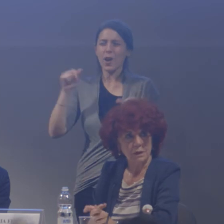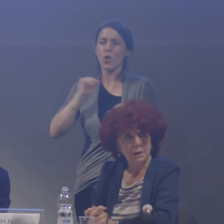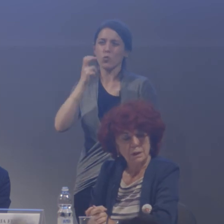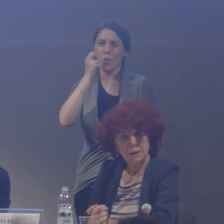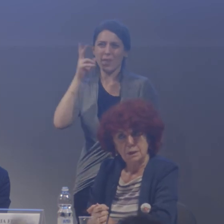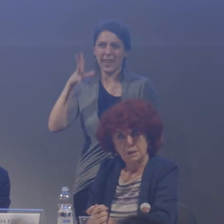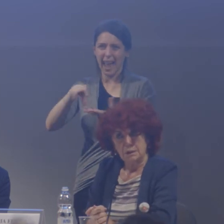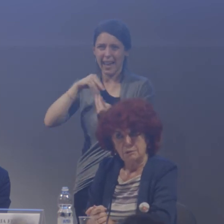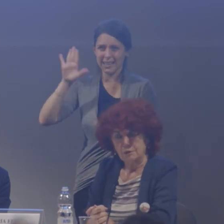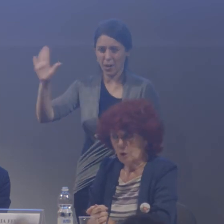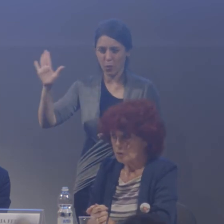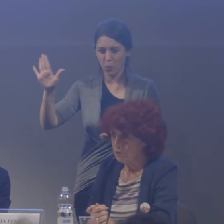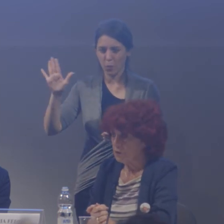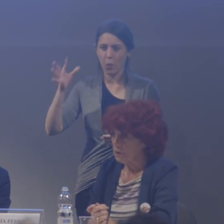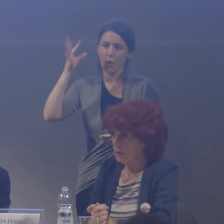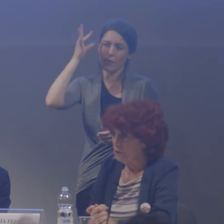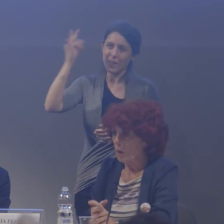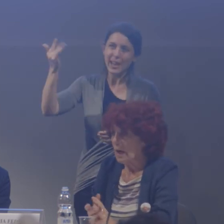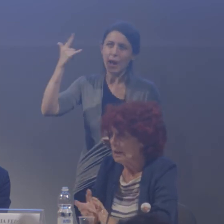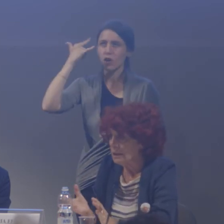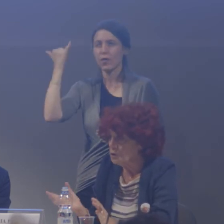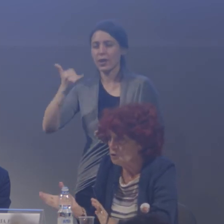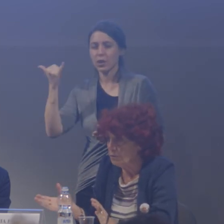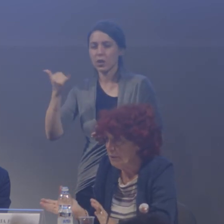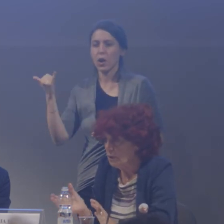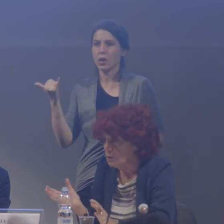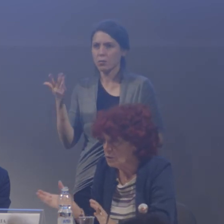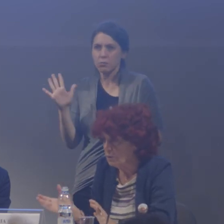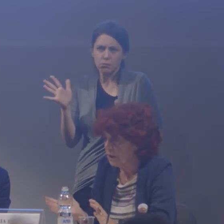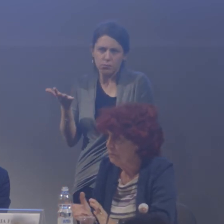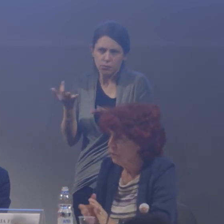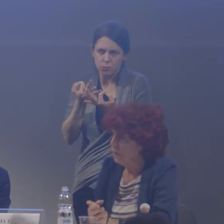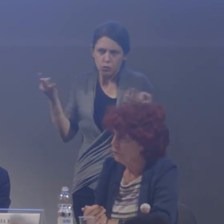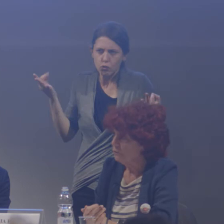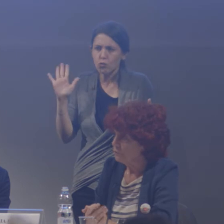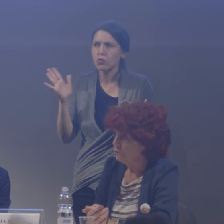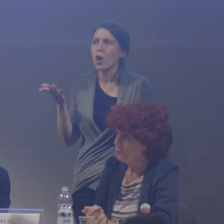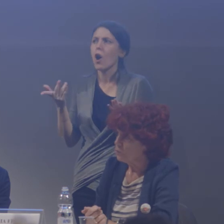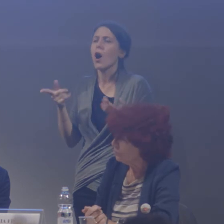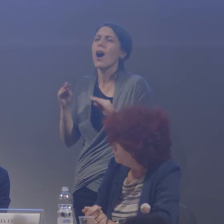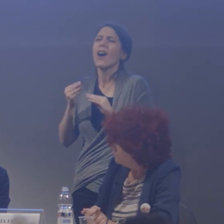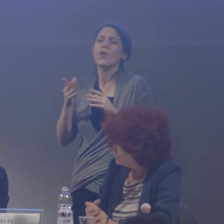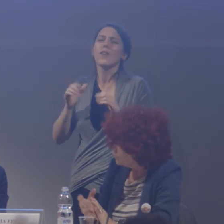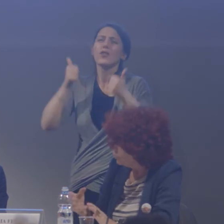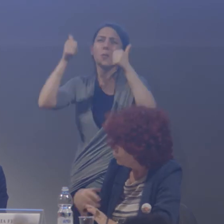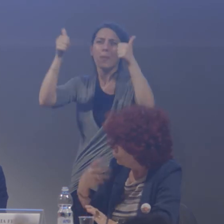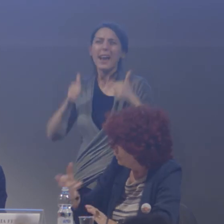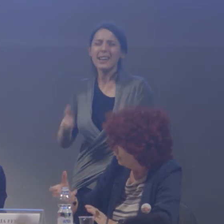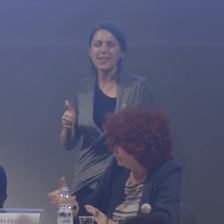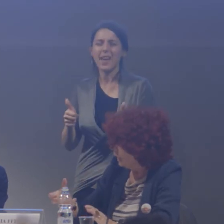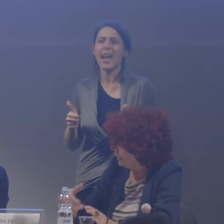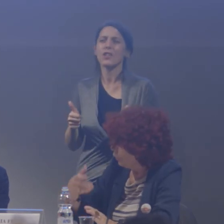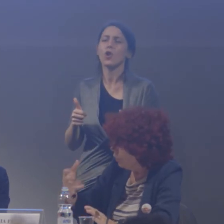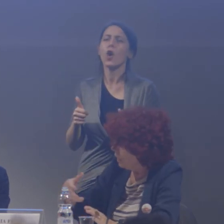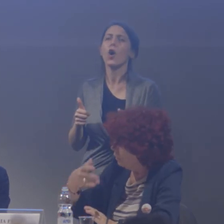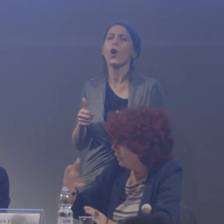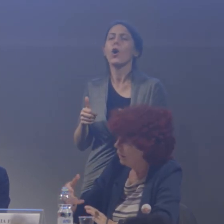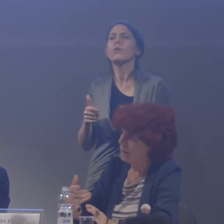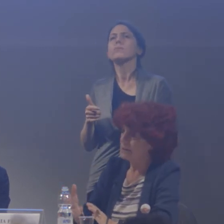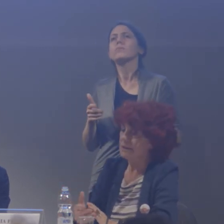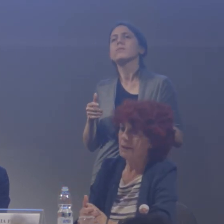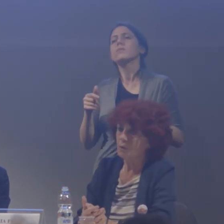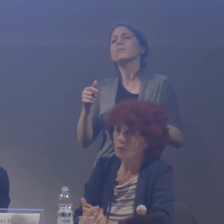di filosofi, di intellettuali, legittimamente, insomma, che poi hanno fatto il famoso manifesto su criticare